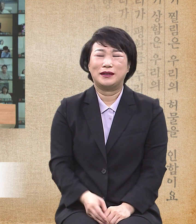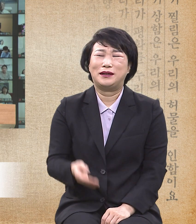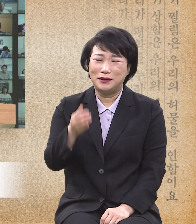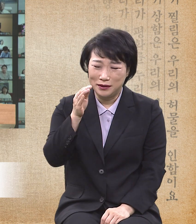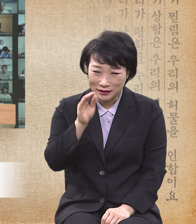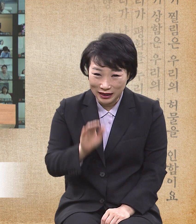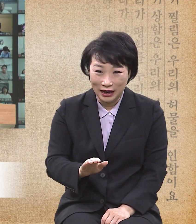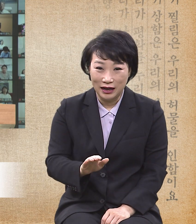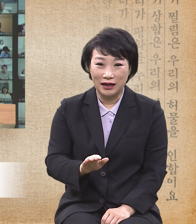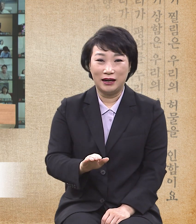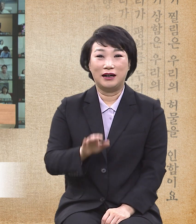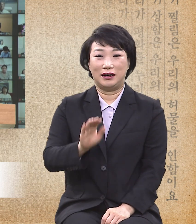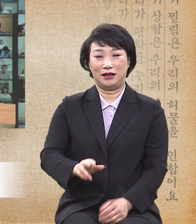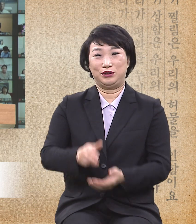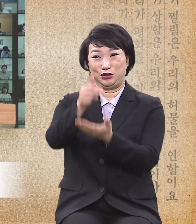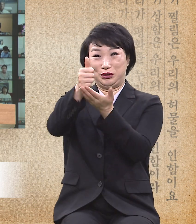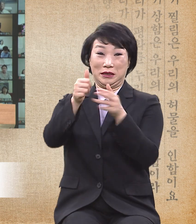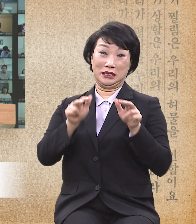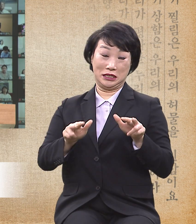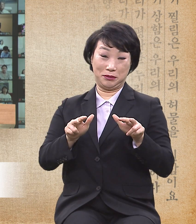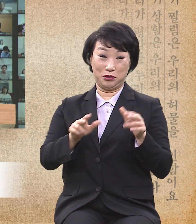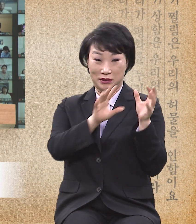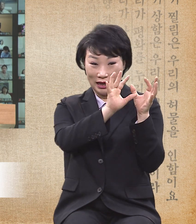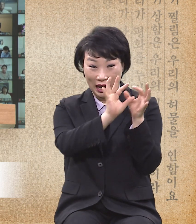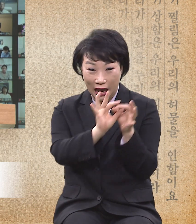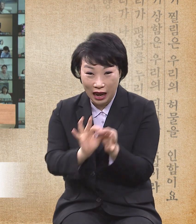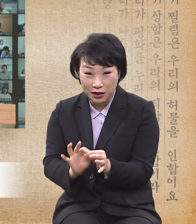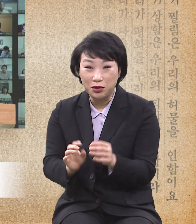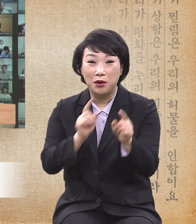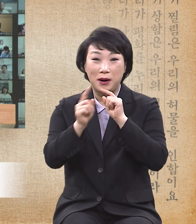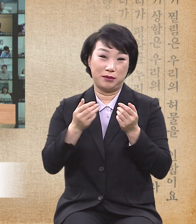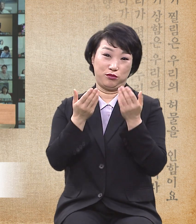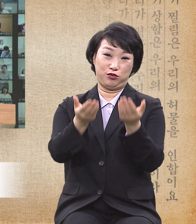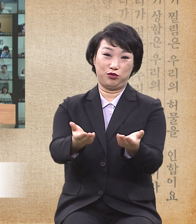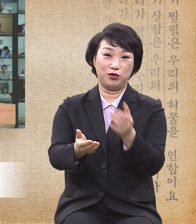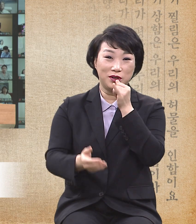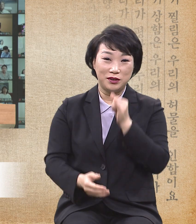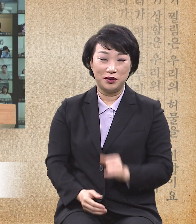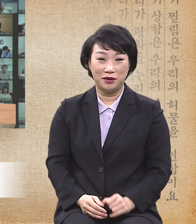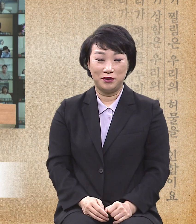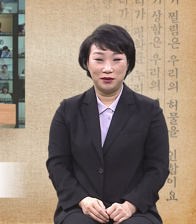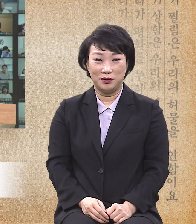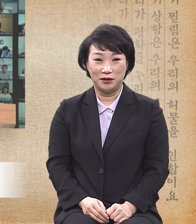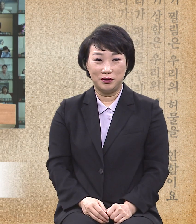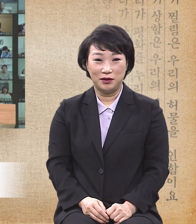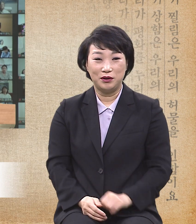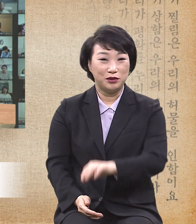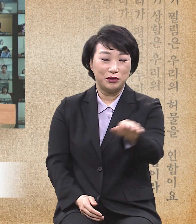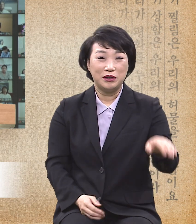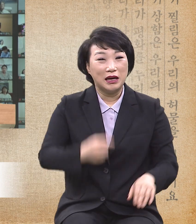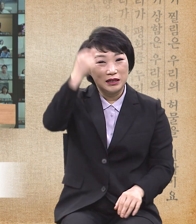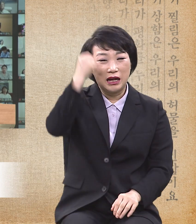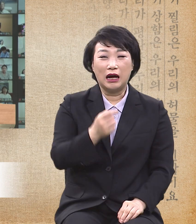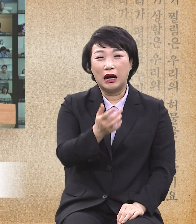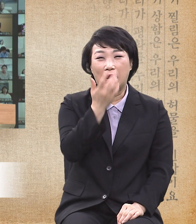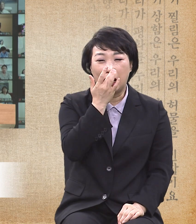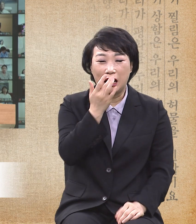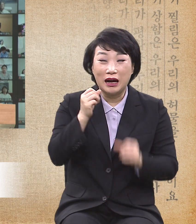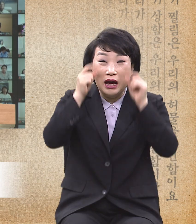그러나 주님은 지금도 계속 말씀하시면서 그의 무딘 감각을